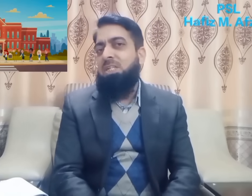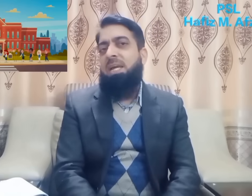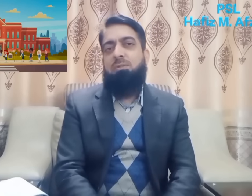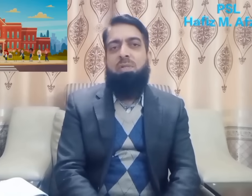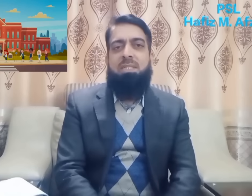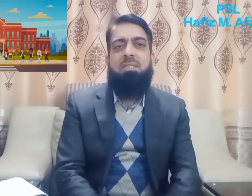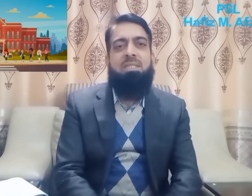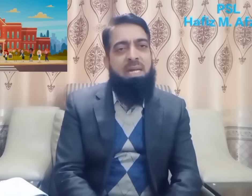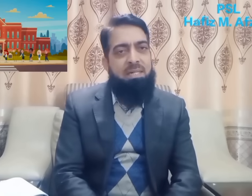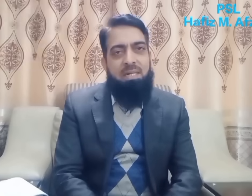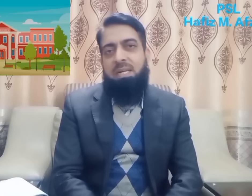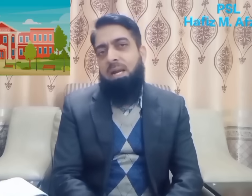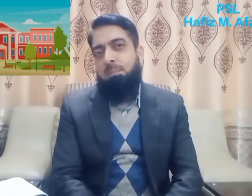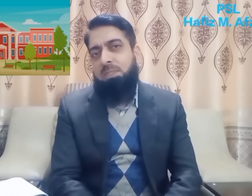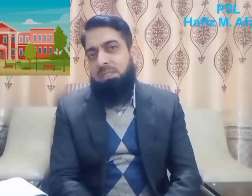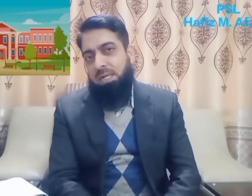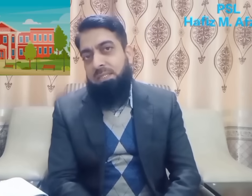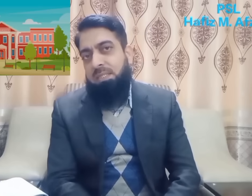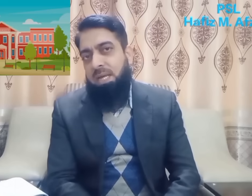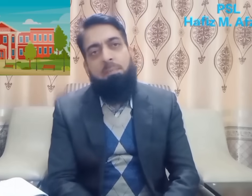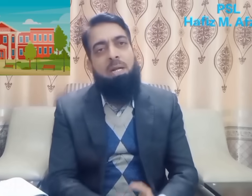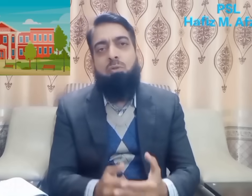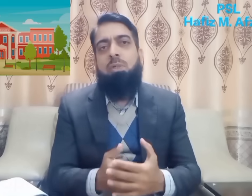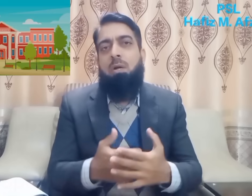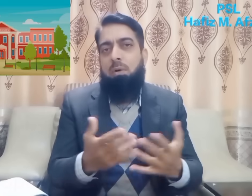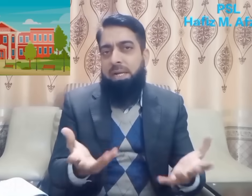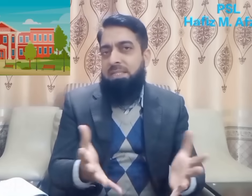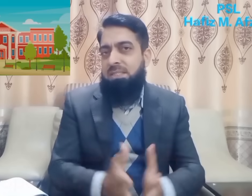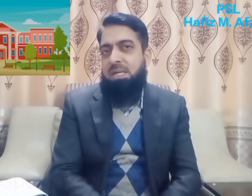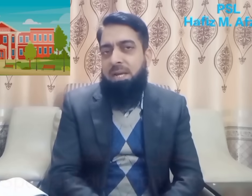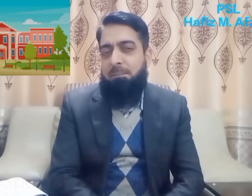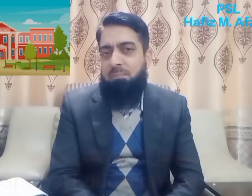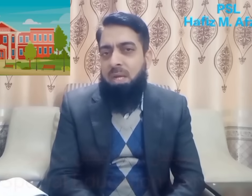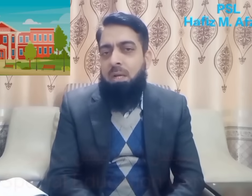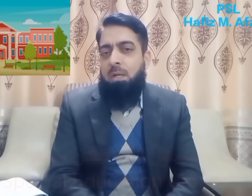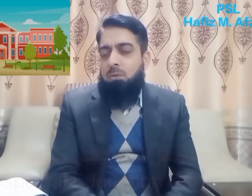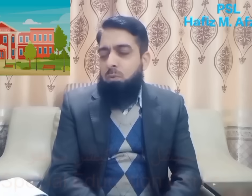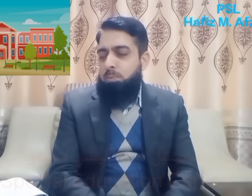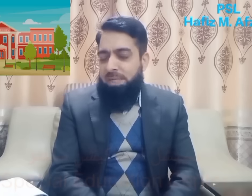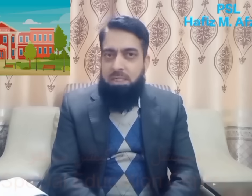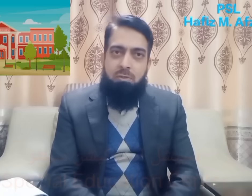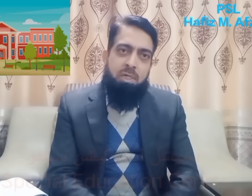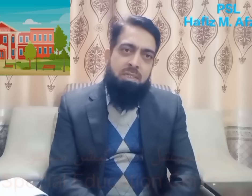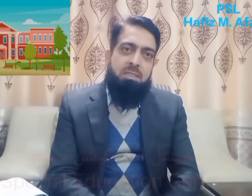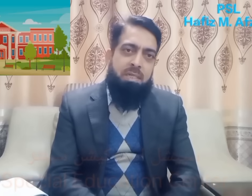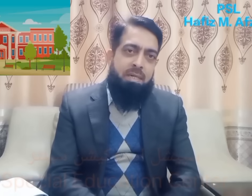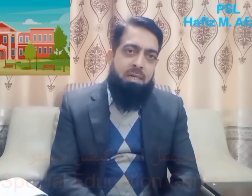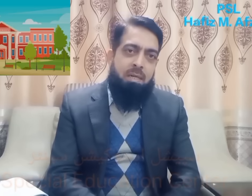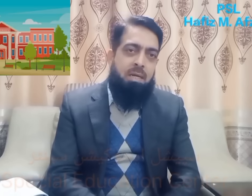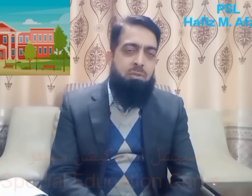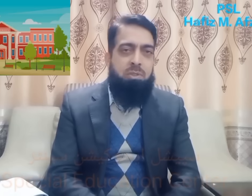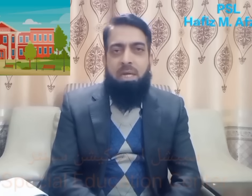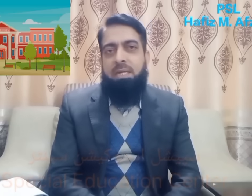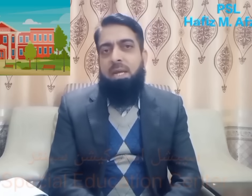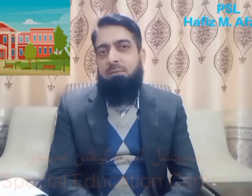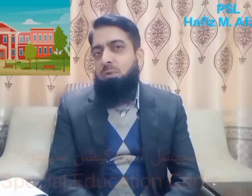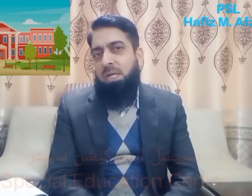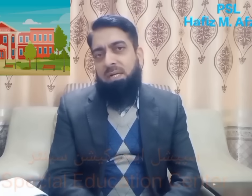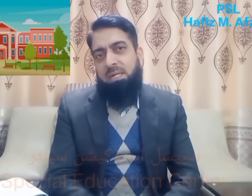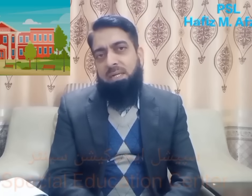स्पेशल एजुकेशन सेंटर के नाम से जाना जाता है हमारा, चूंकि कॉन्टेक्स्ट ये है। तो स्पेशल एजुकेशन सेंटर का जो साइन है वो क्या